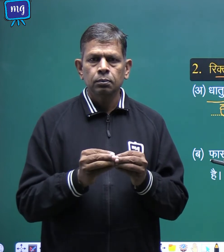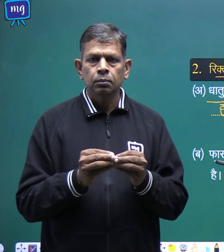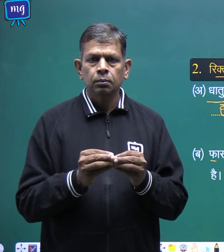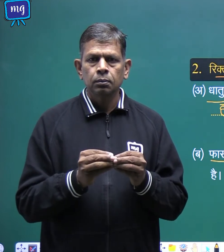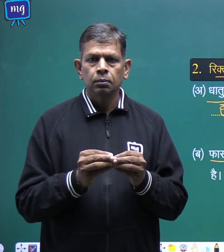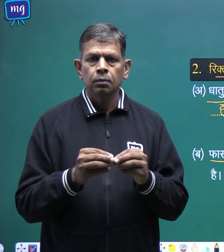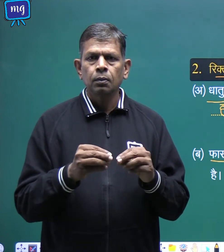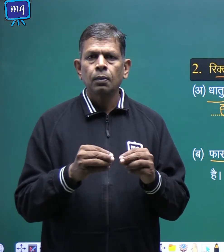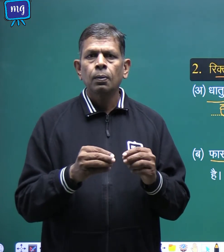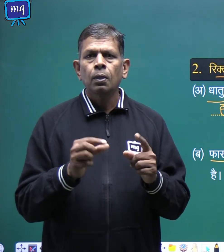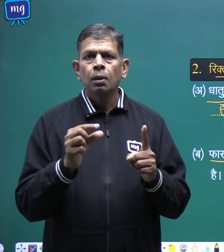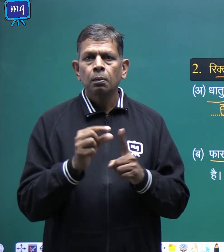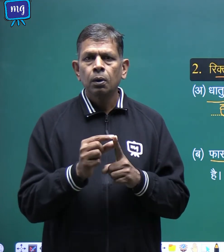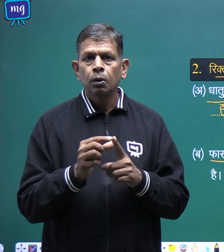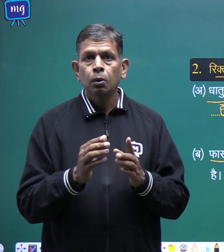फॉस्फोरस बहुत